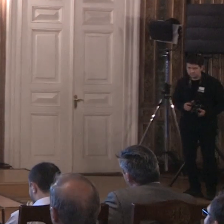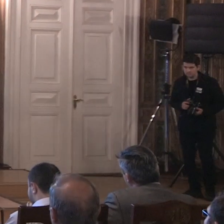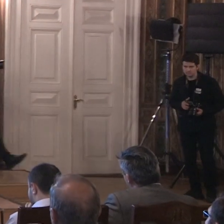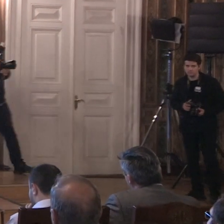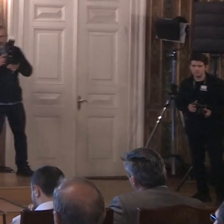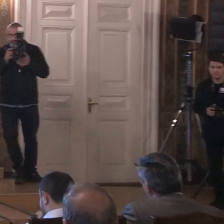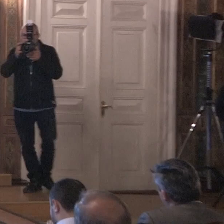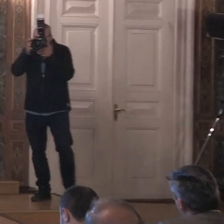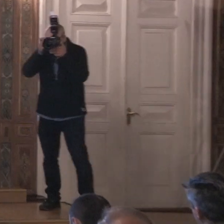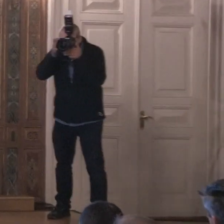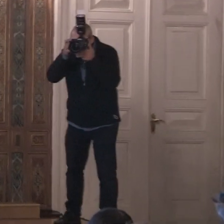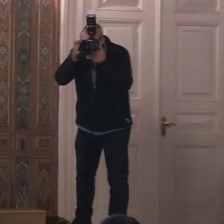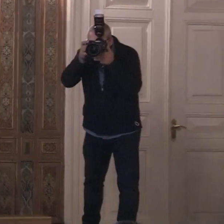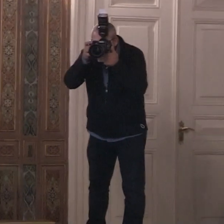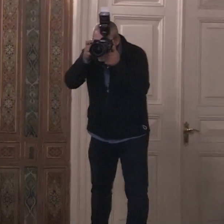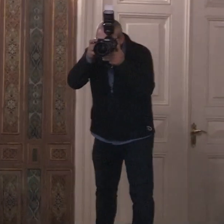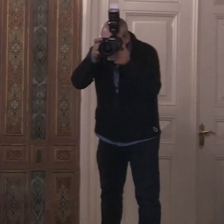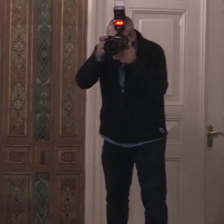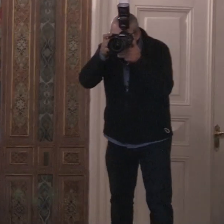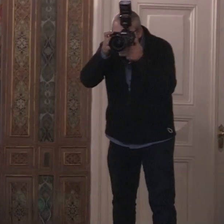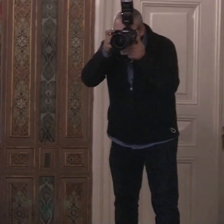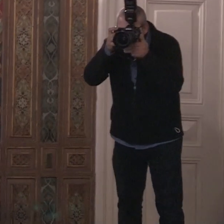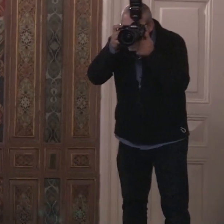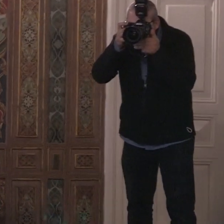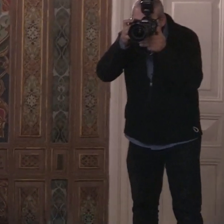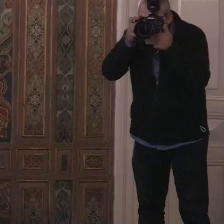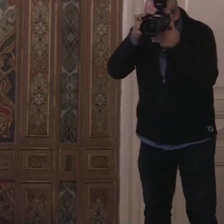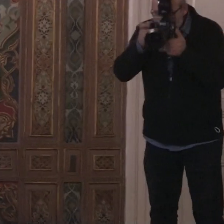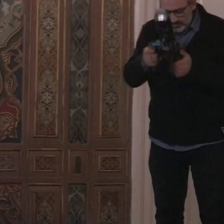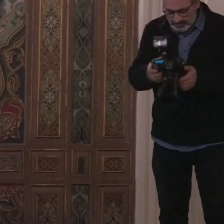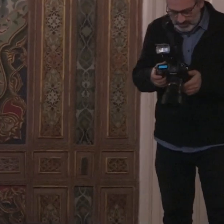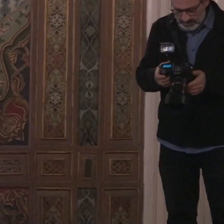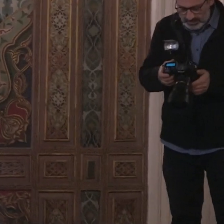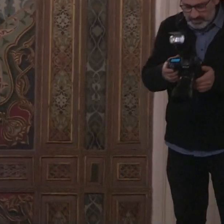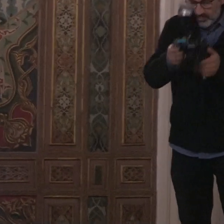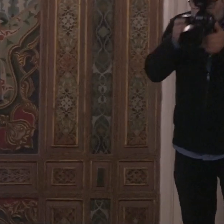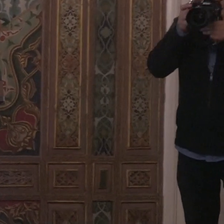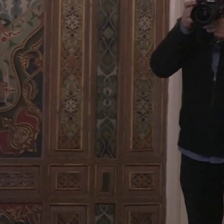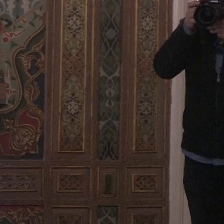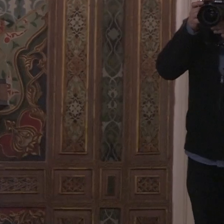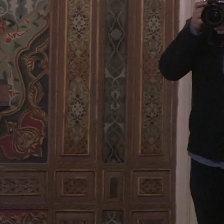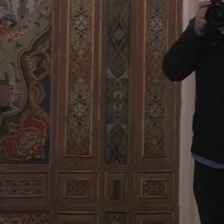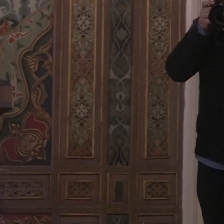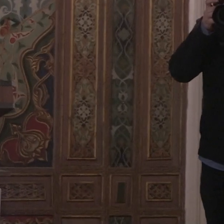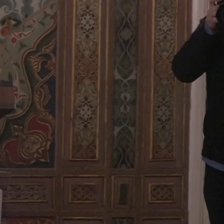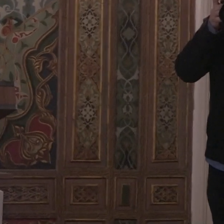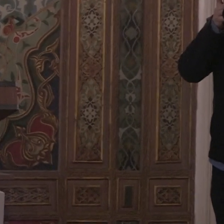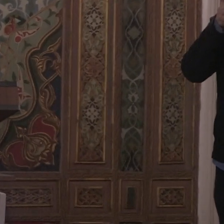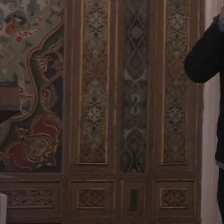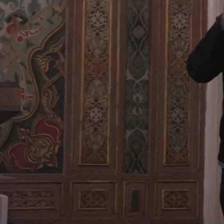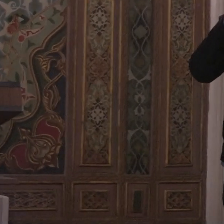İlk olarak size salonumuzu betimlemek istiyorum. Burası duvarları işlemeli, oldukça şaşalı